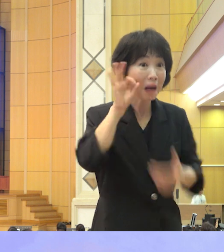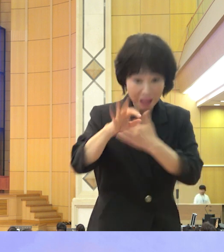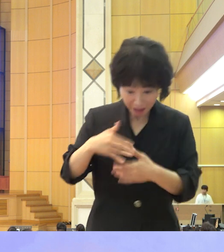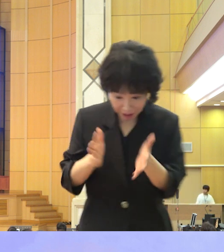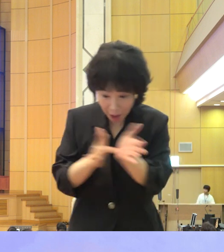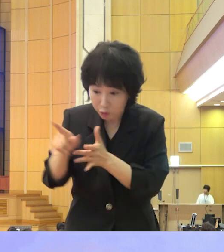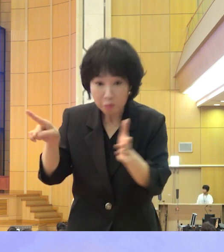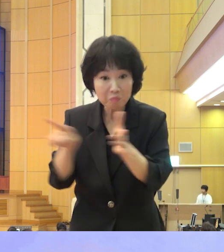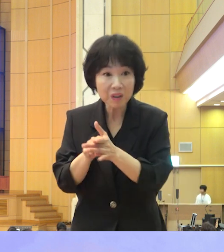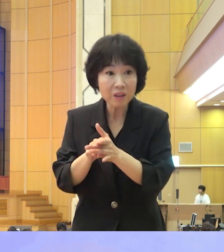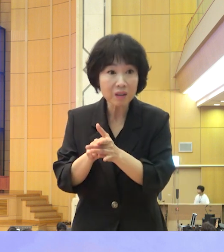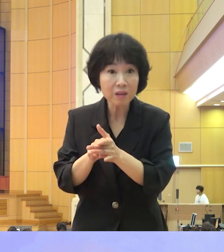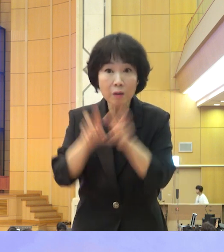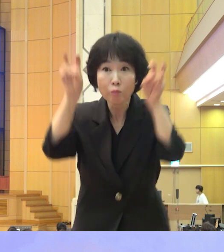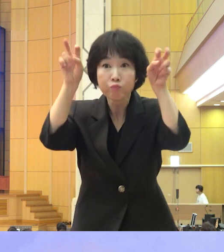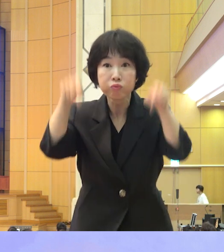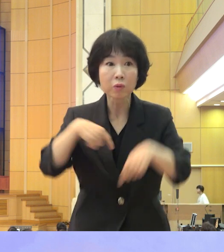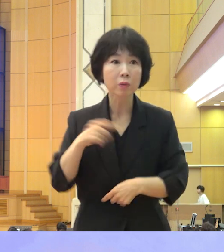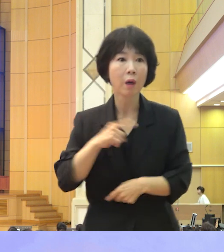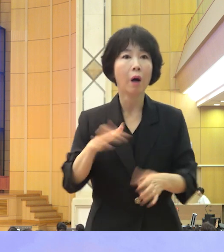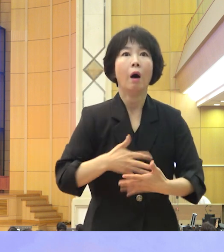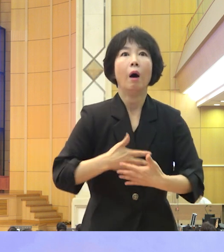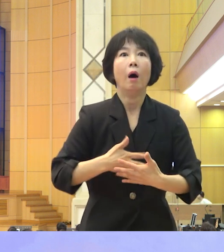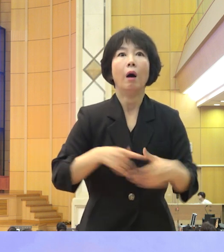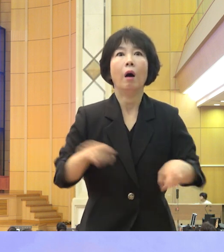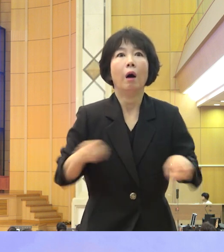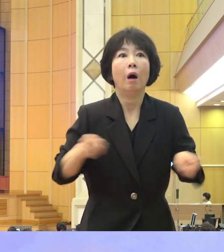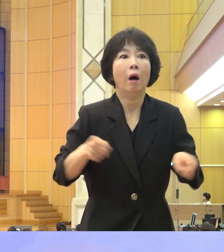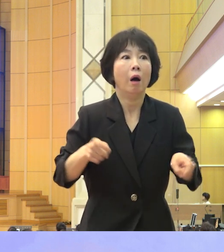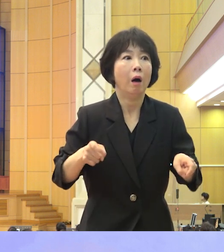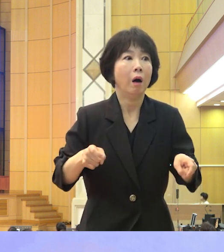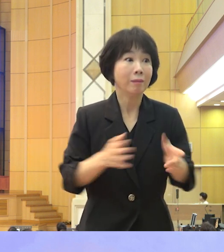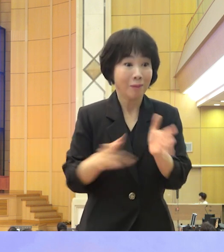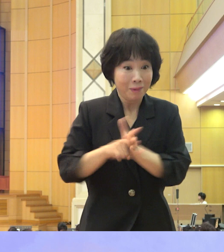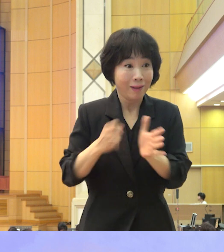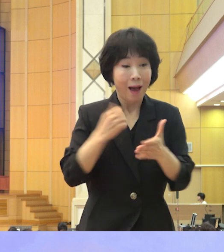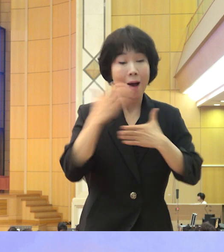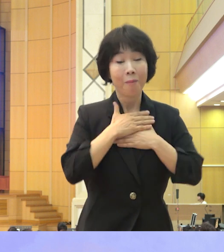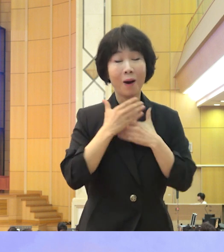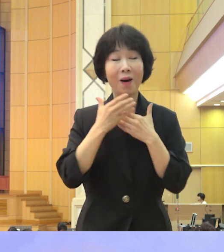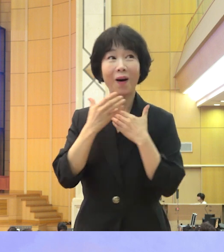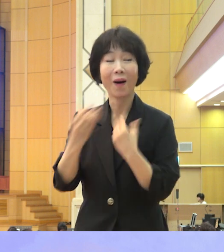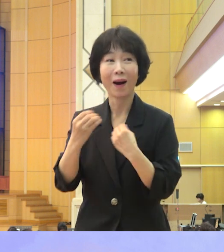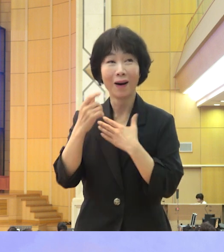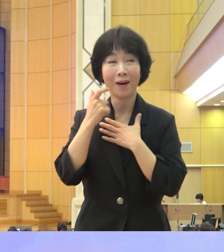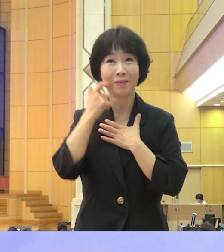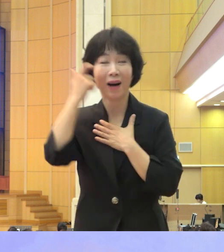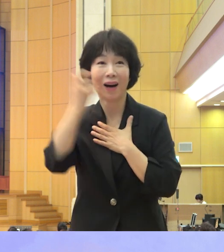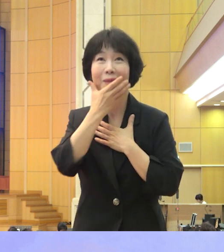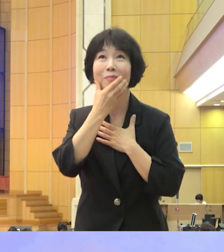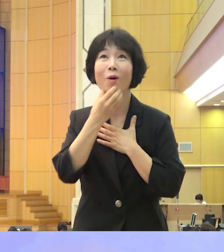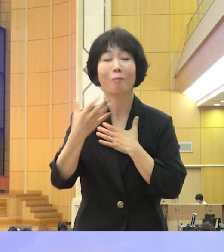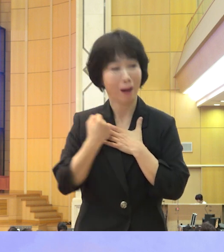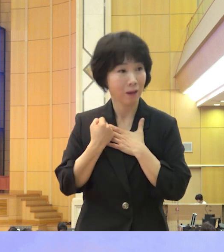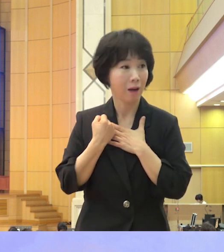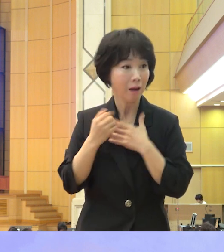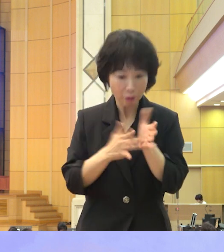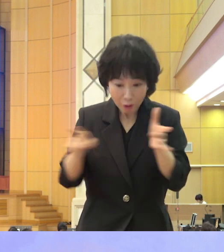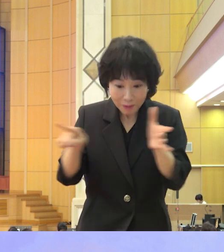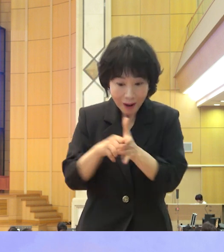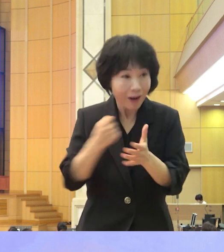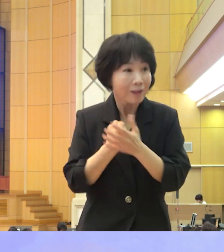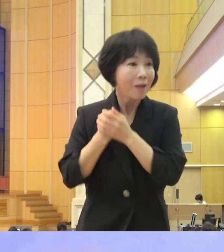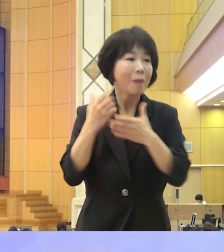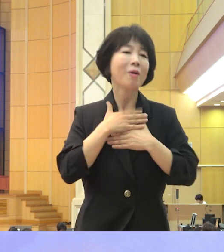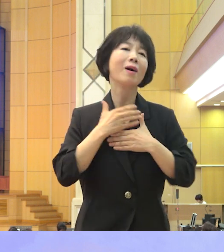다 살았어, 언제 죽을지 몰라, 너무 그냥 인생 끝났다는 그런